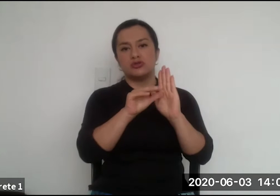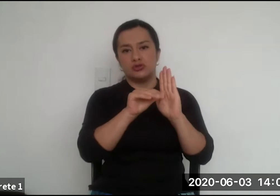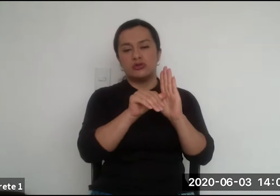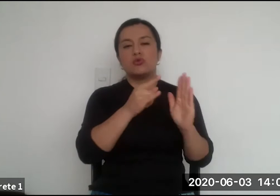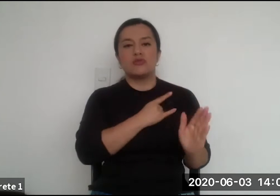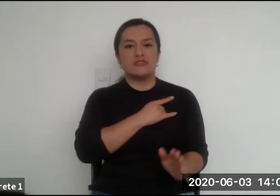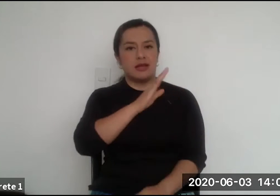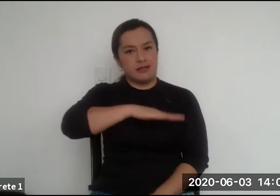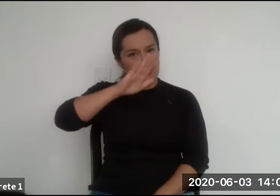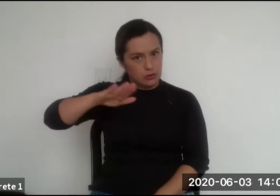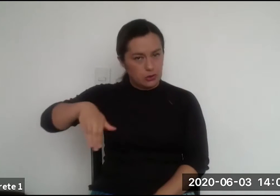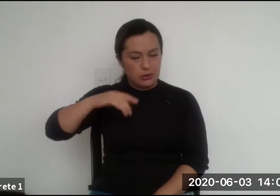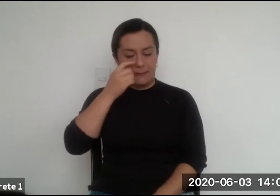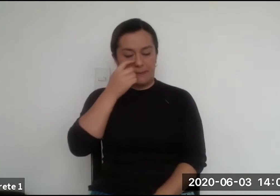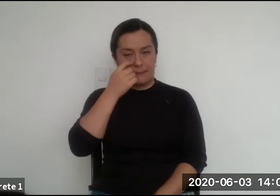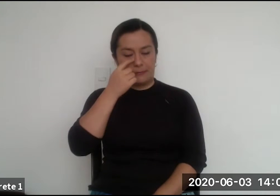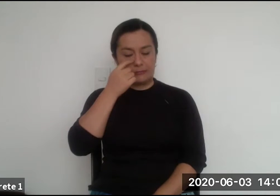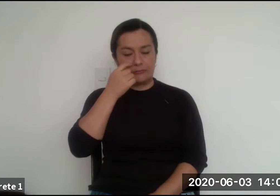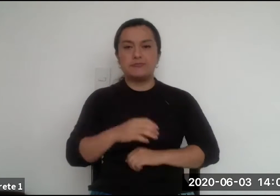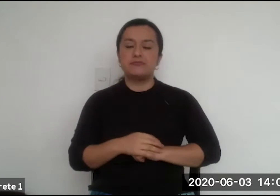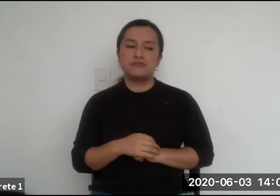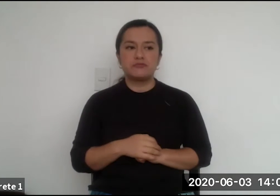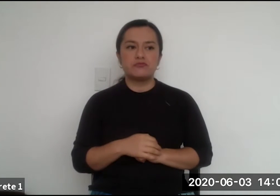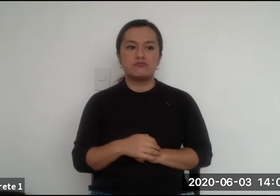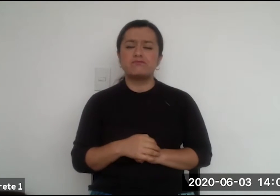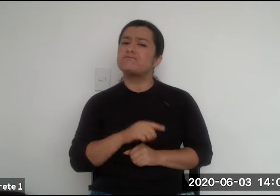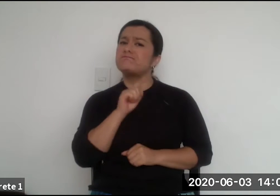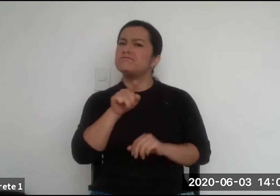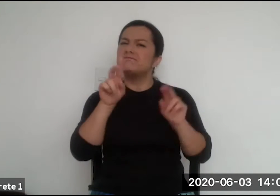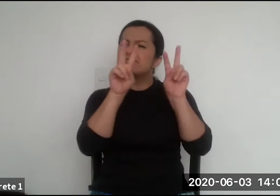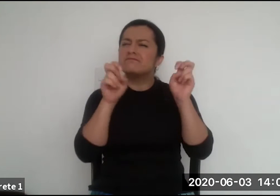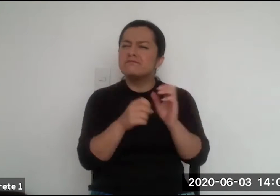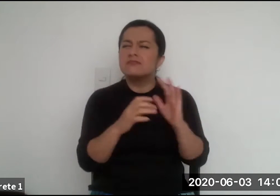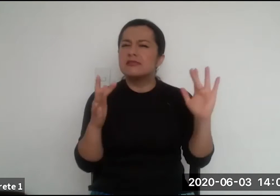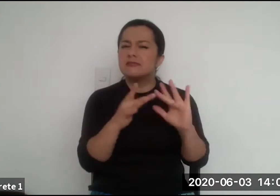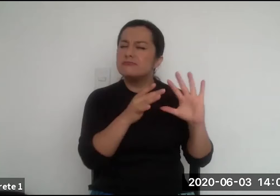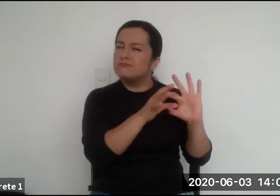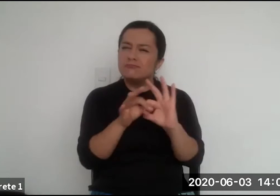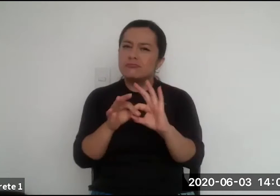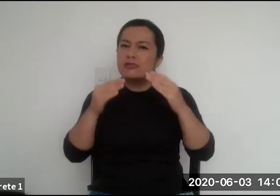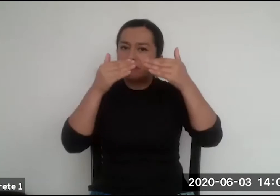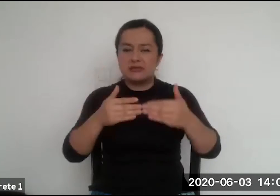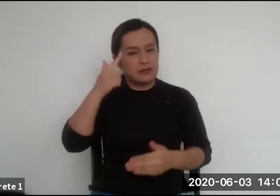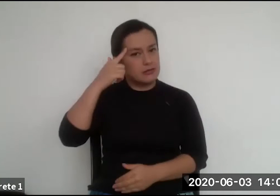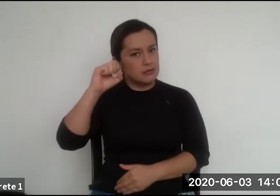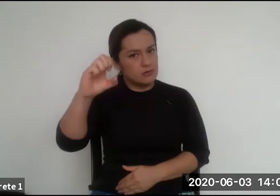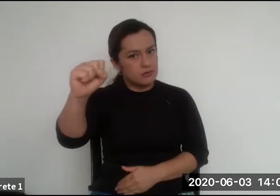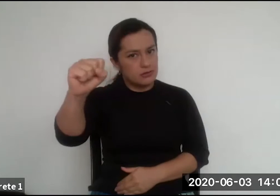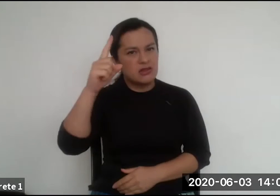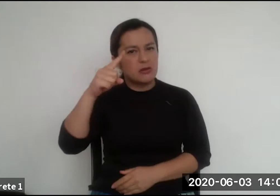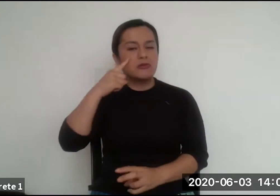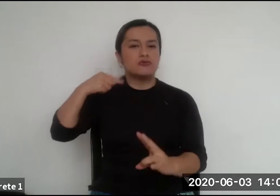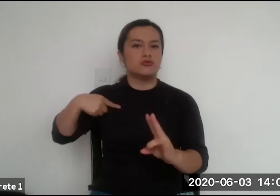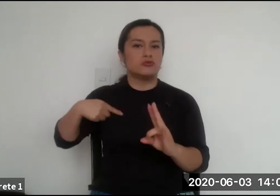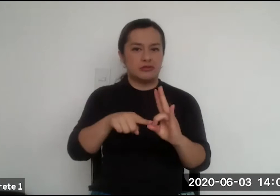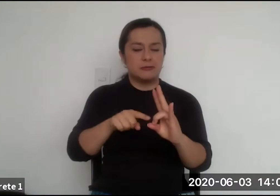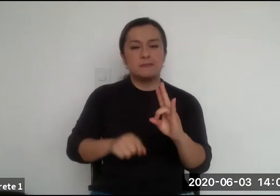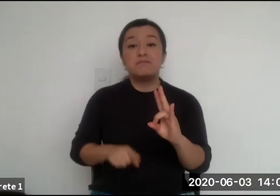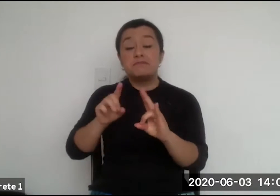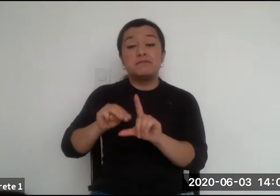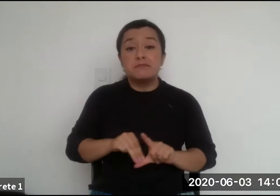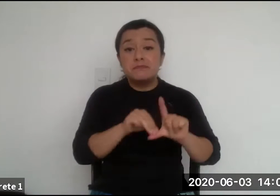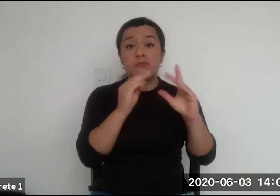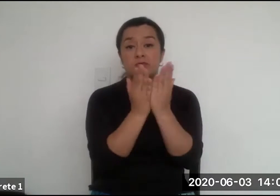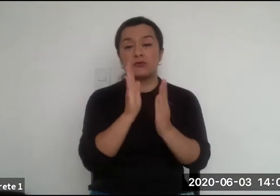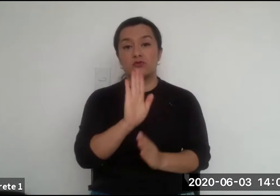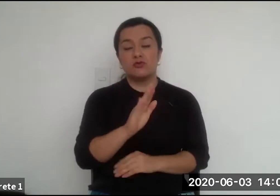Antioquia. Su temática se vincula al tema de la discapacidad intelectual y la subjetividad. Es magíster en Educación,